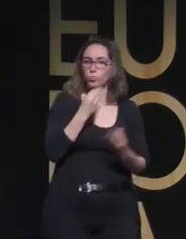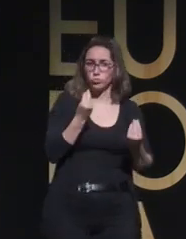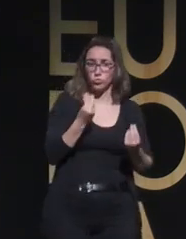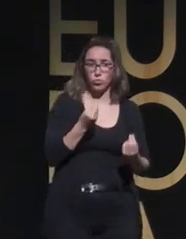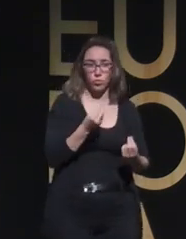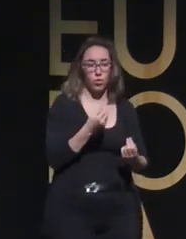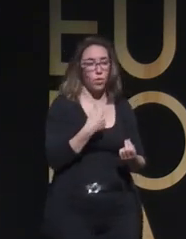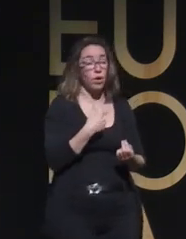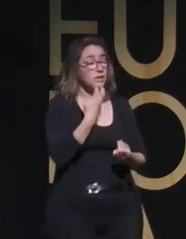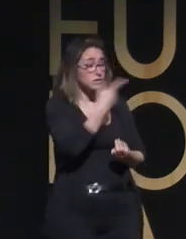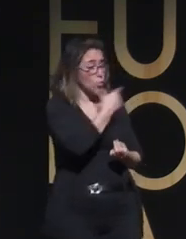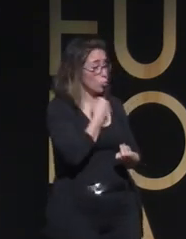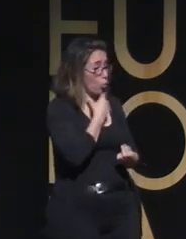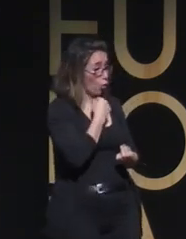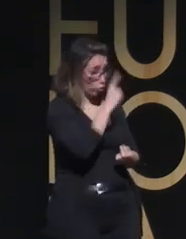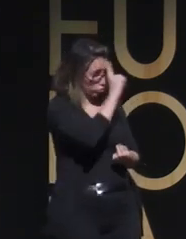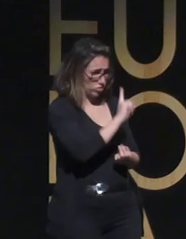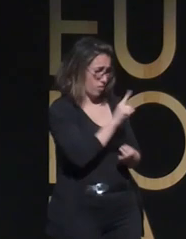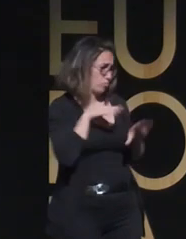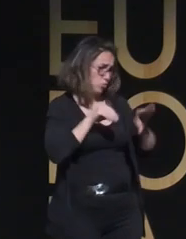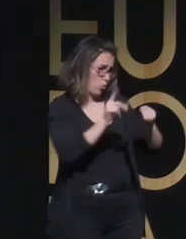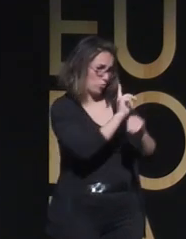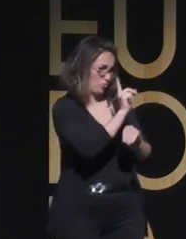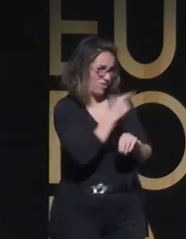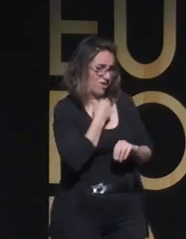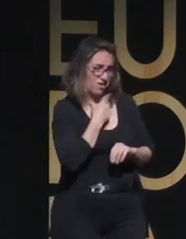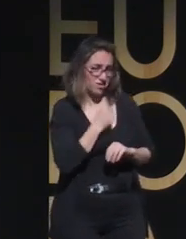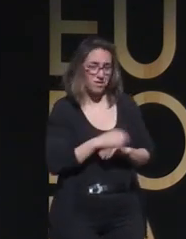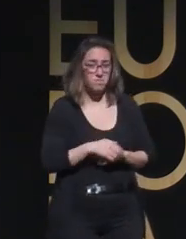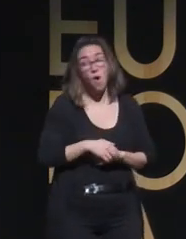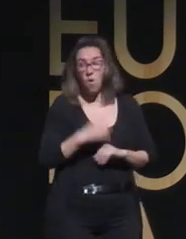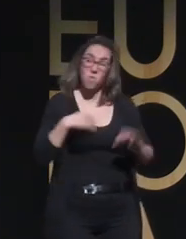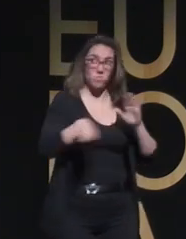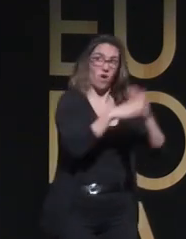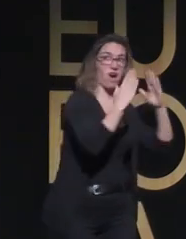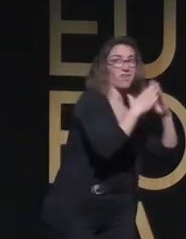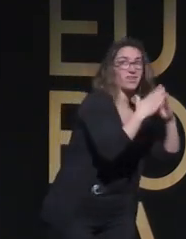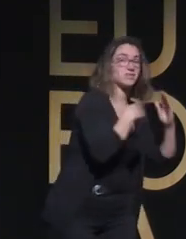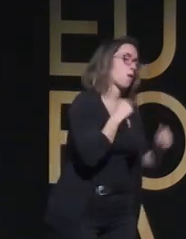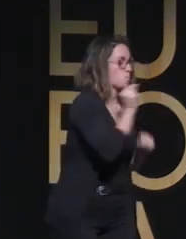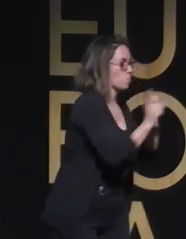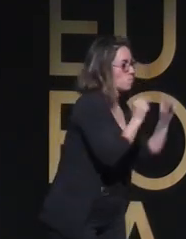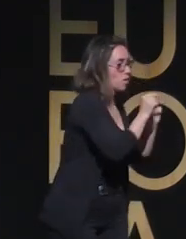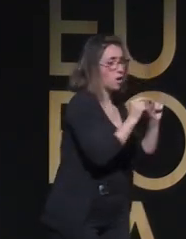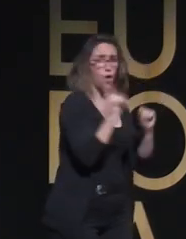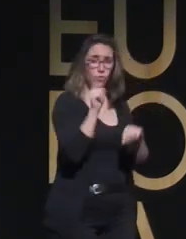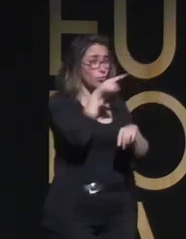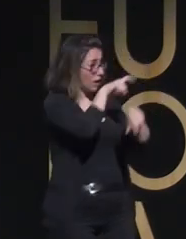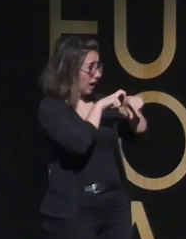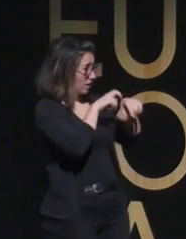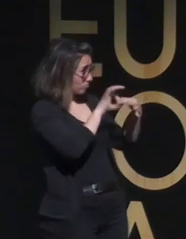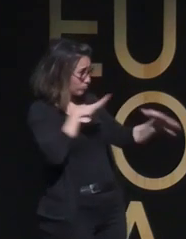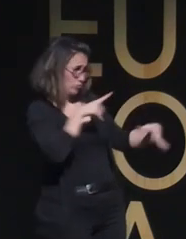uses. Que no te va a quedar bien. Ah, voy a ir a casa y le voy a decir a mi hijo, si no eres así, no lo hagas, por favor. Imagínate porque, el